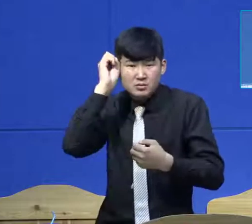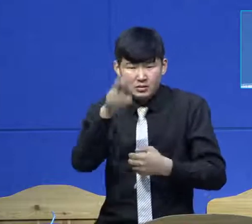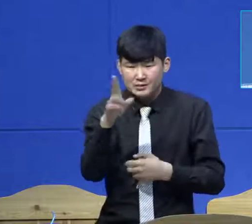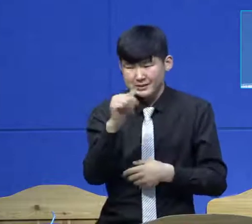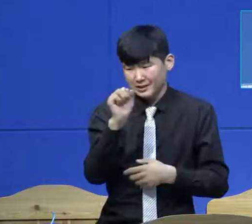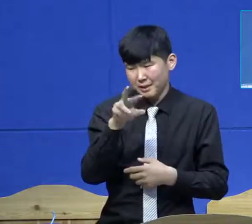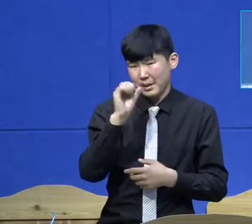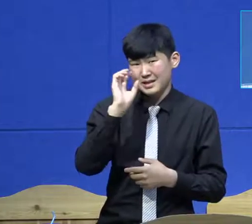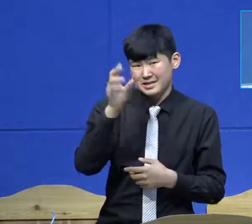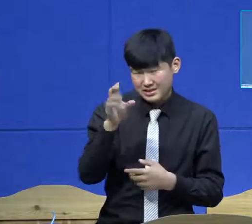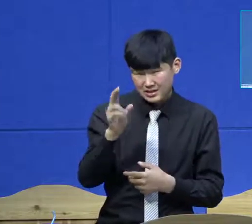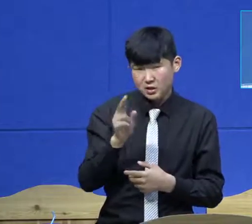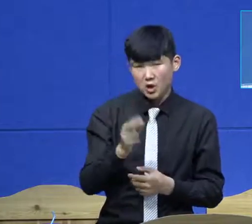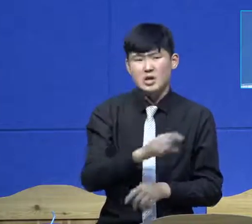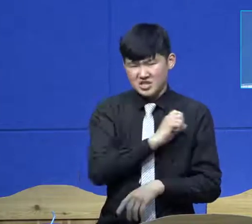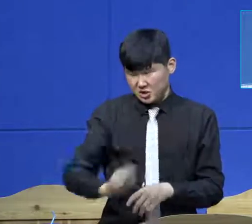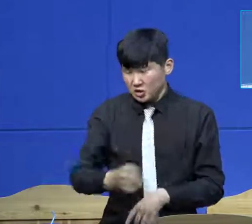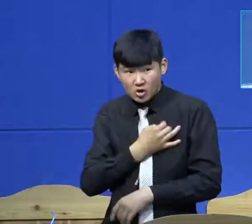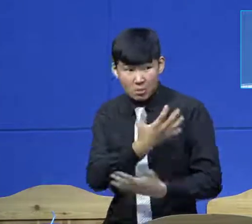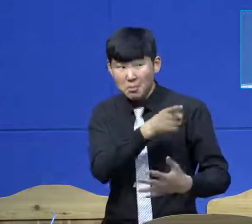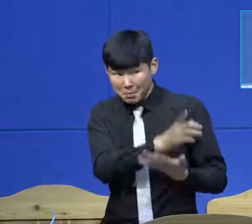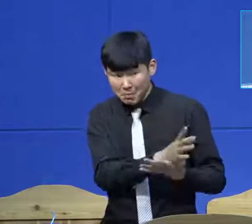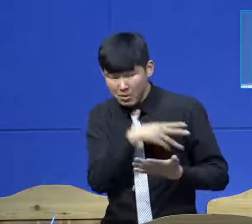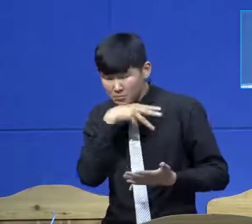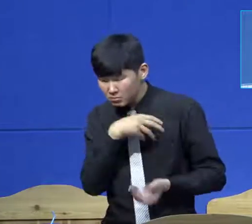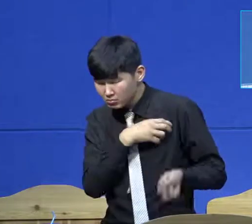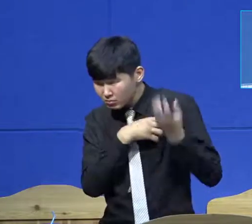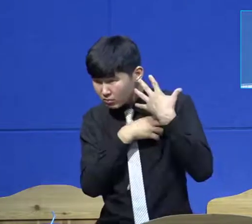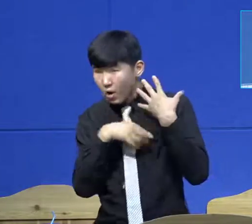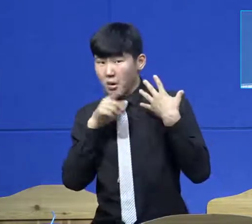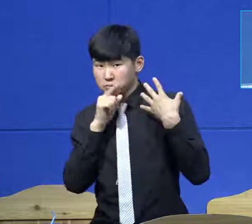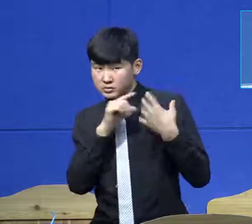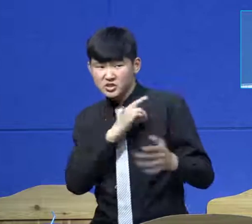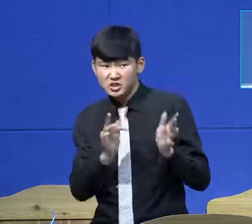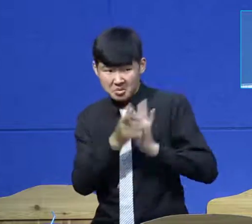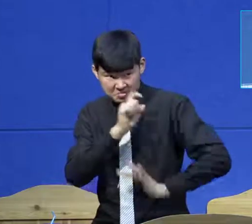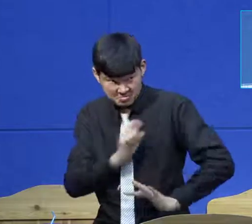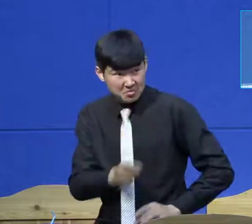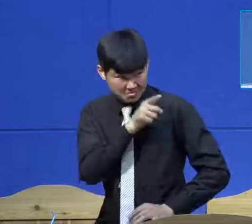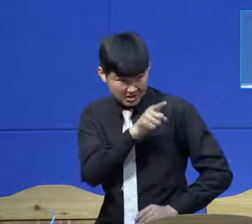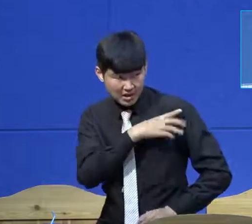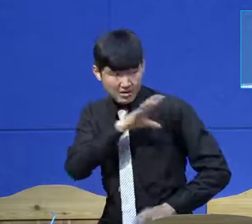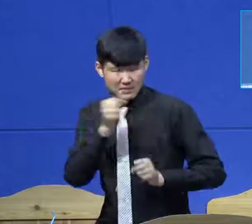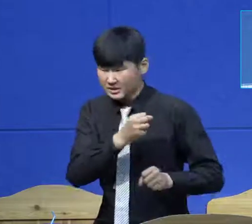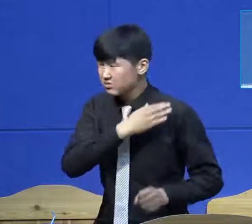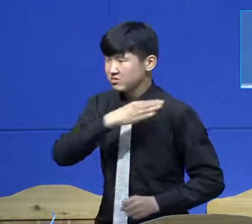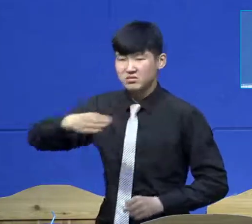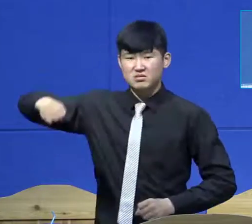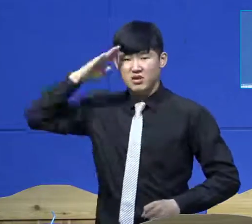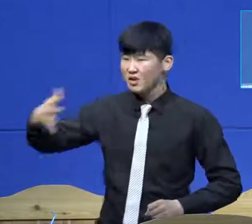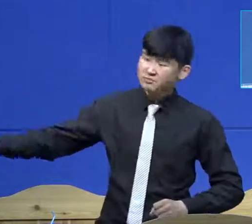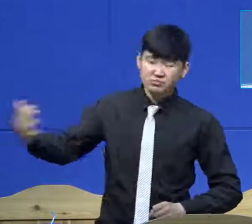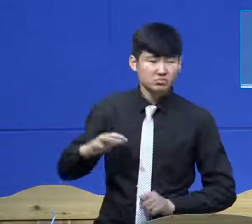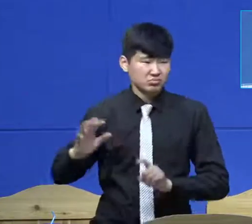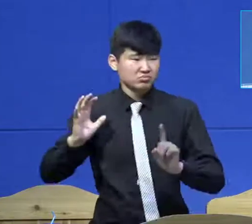Дамаскт Христэд итгэгч нар олноороо байгаа гэдгийг сонсоод тэр Есүст итгэдэг хүмүүсийг барьж 20 гээд цэргүүд аваад явж